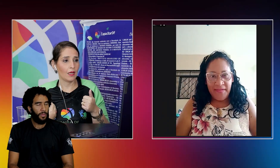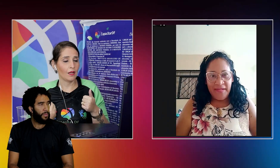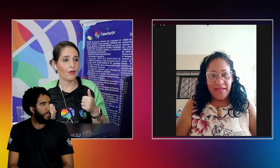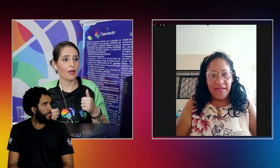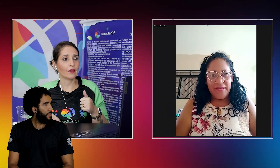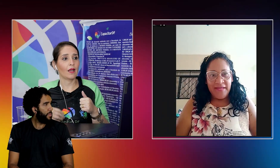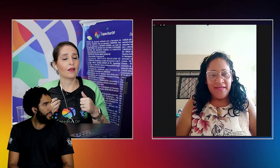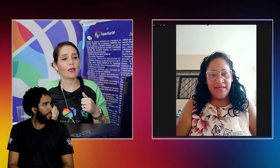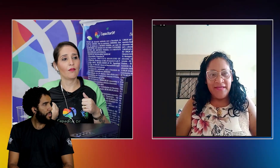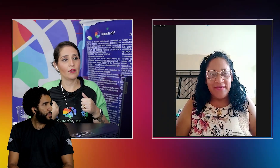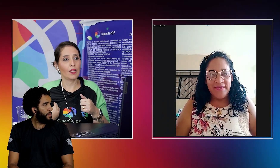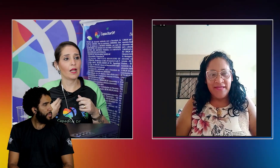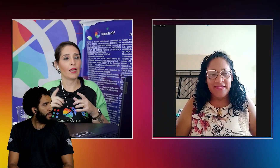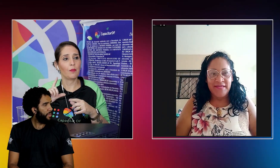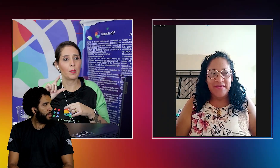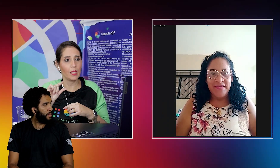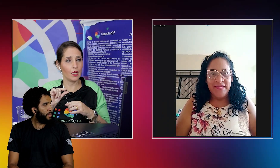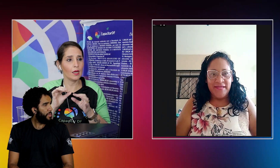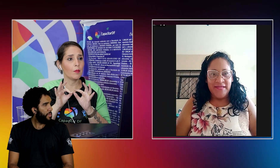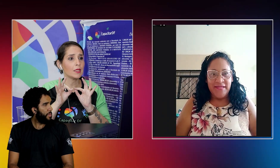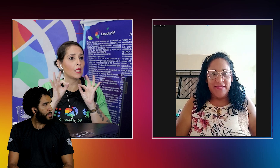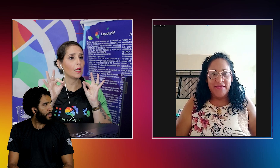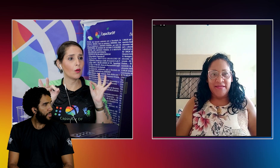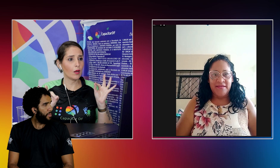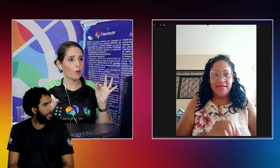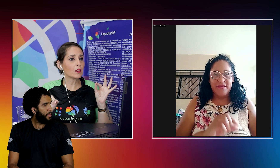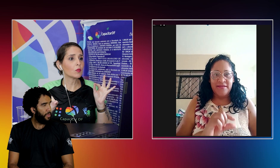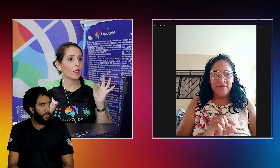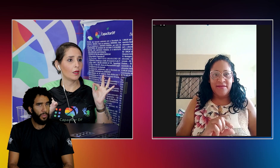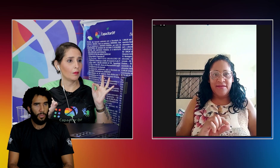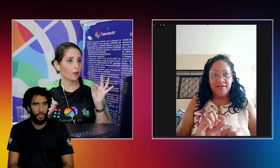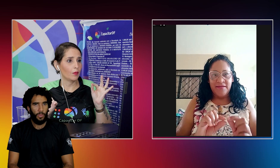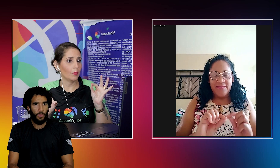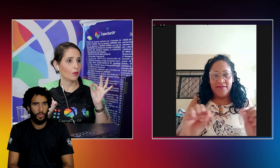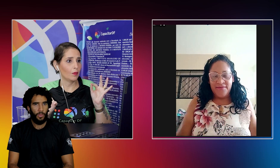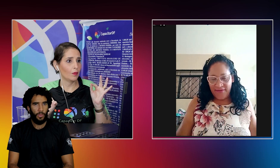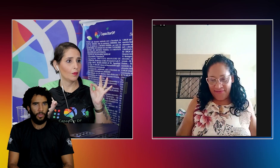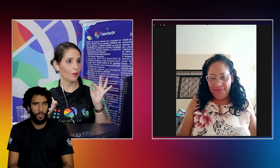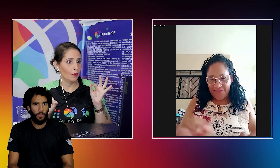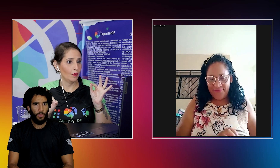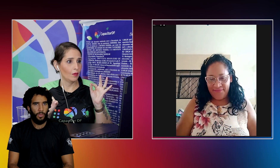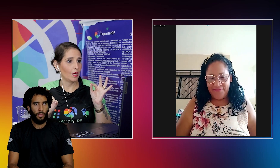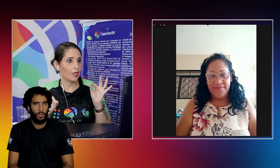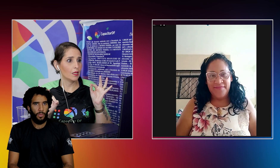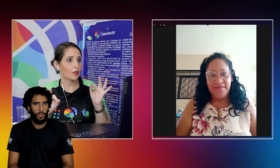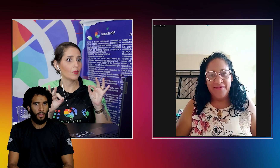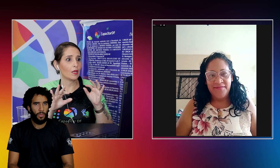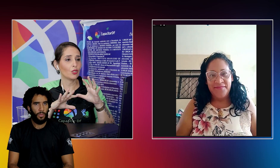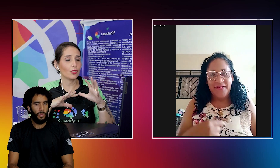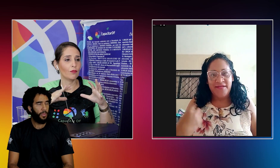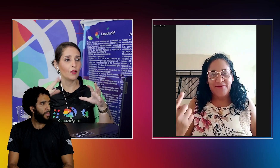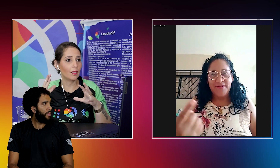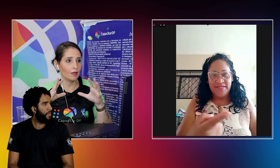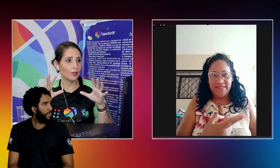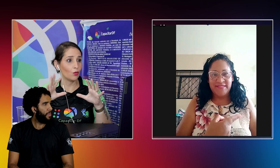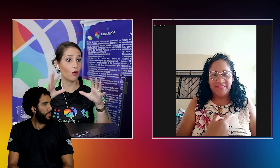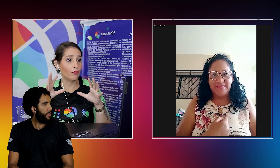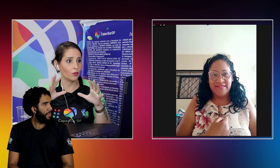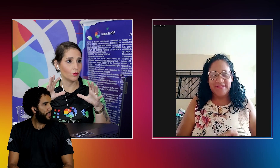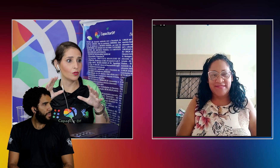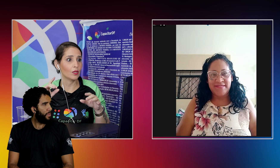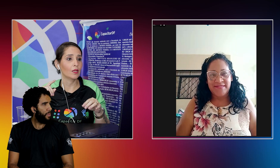Aí ela fala que a vida ela é pequena, mas ela é longa ao mesmo tempo. É isso? E aí a gente fica,